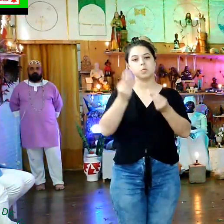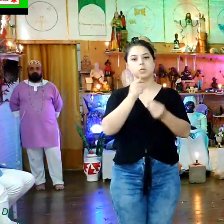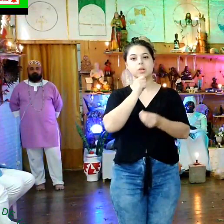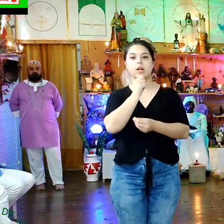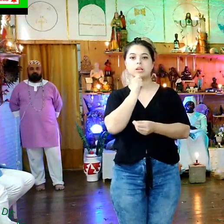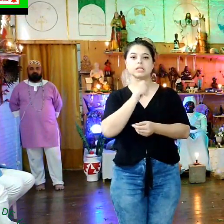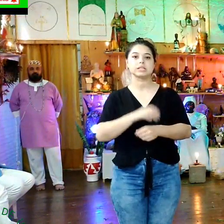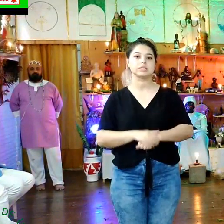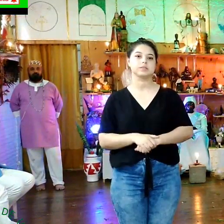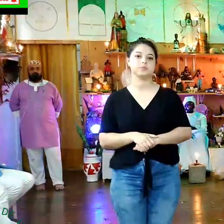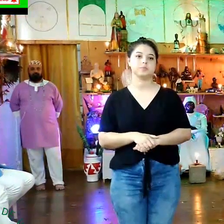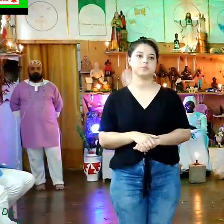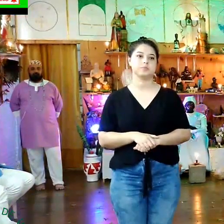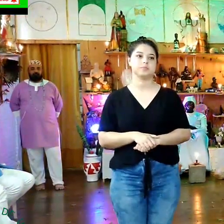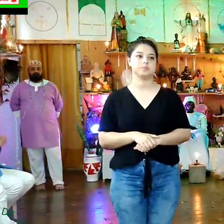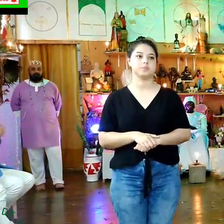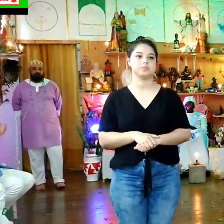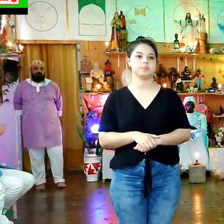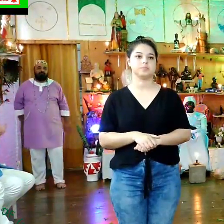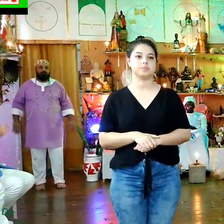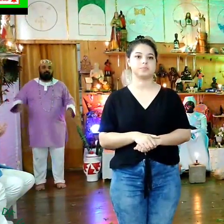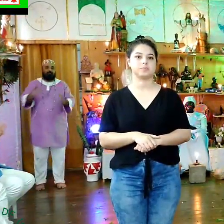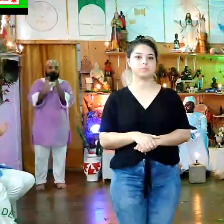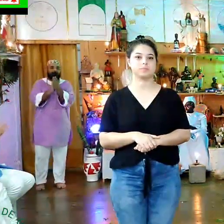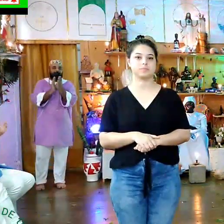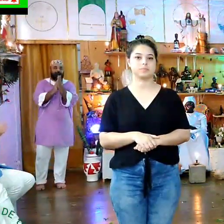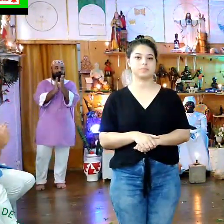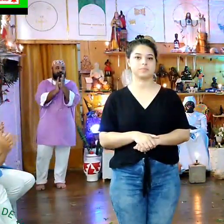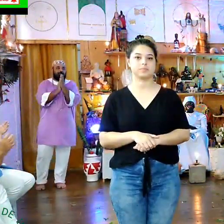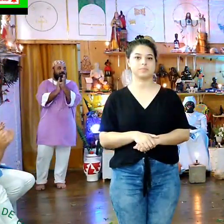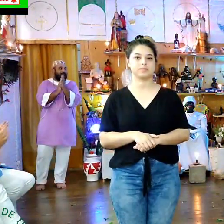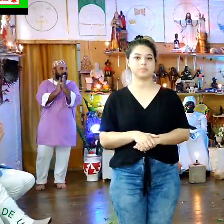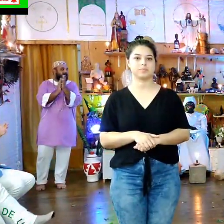ainda. Valeu.